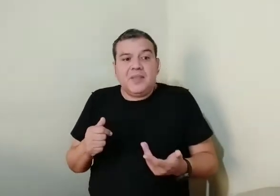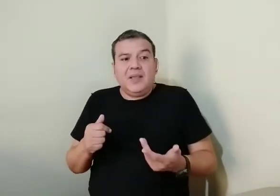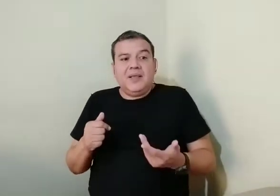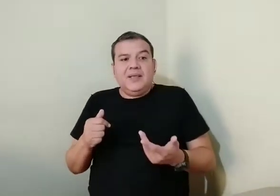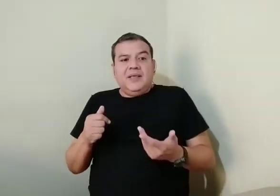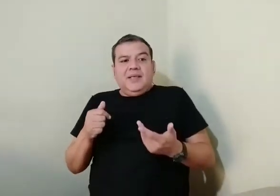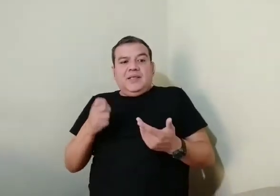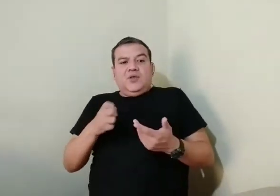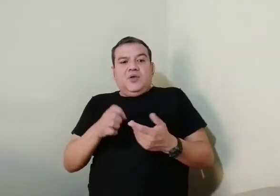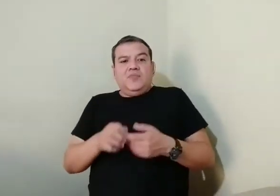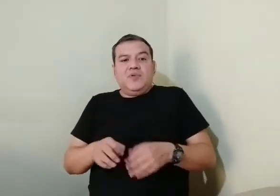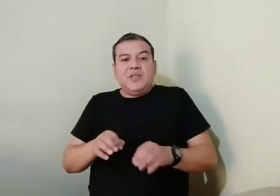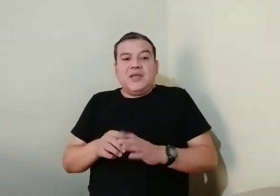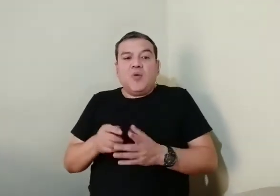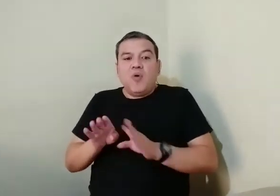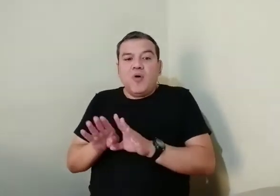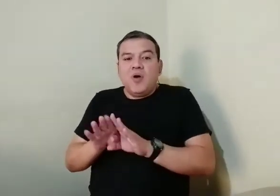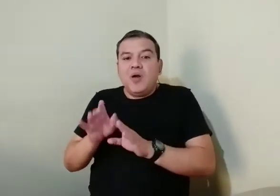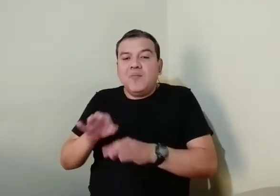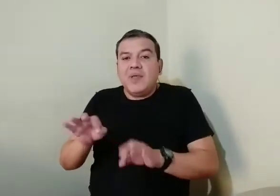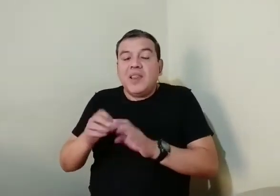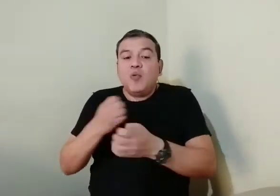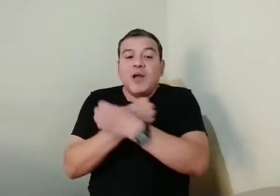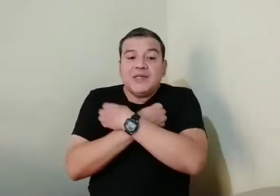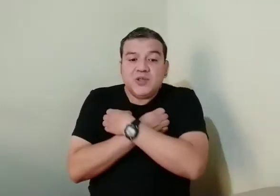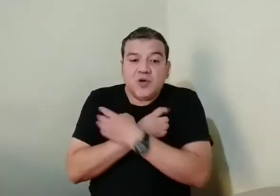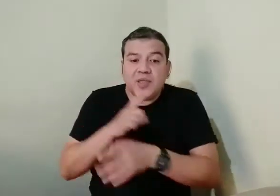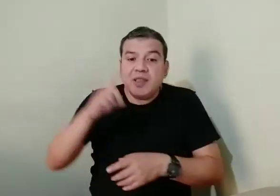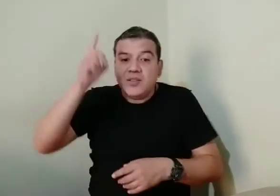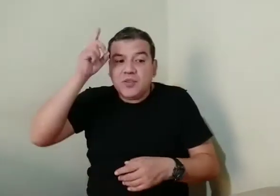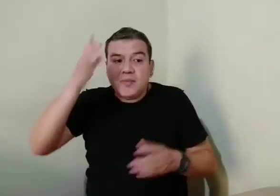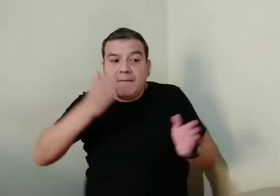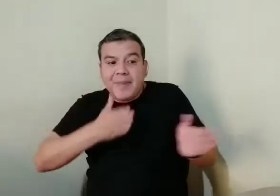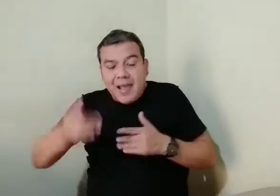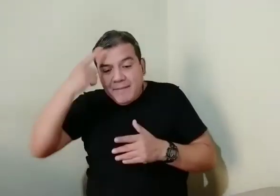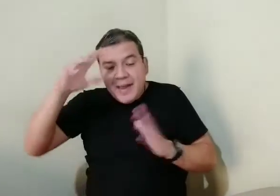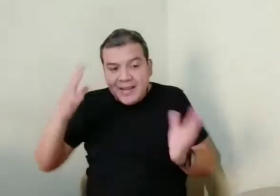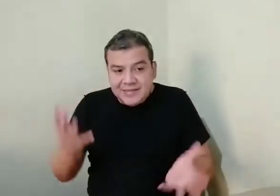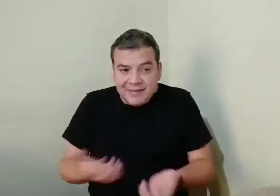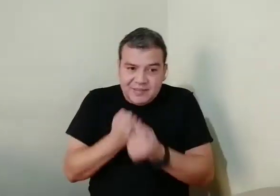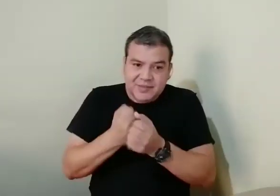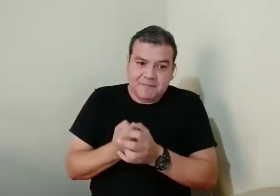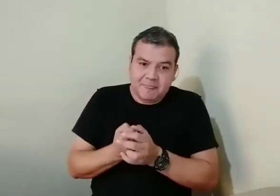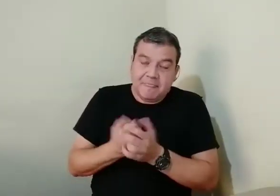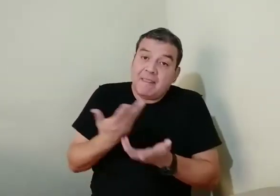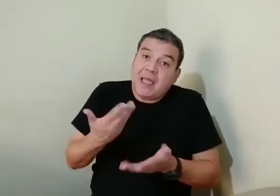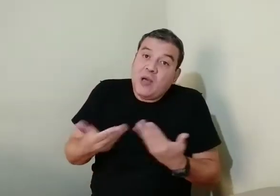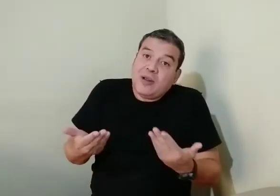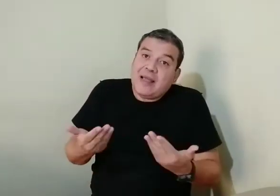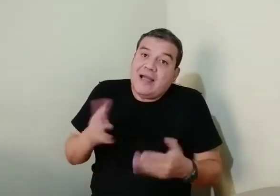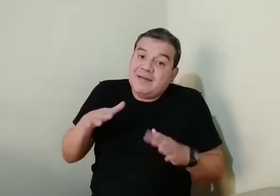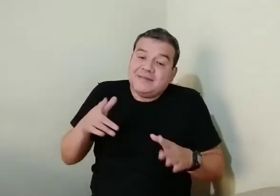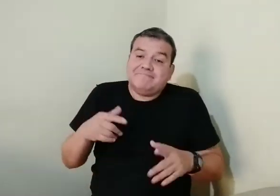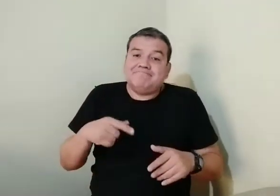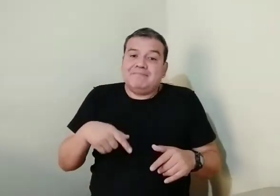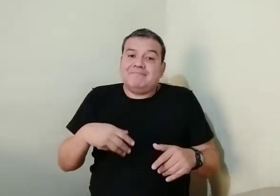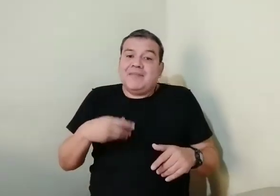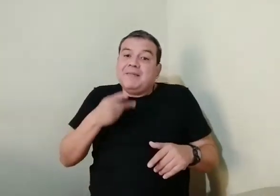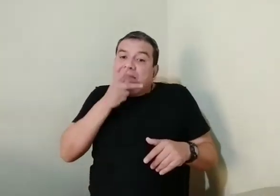esperamos. Los padres debemos educar con la verdad y sobre todo